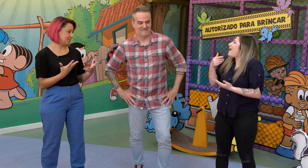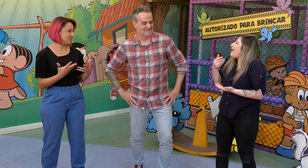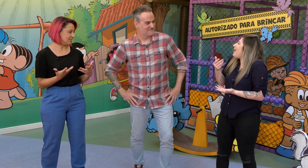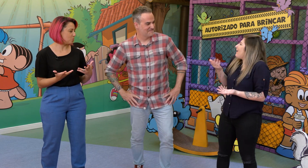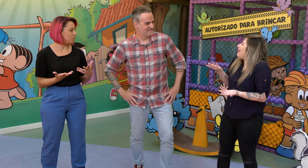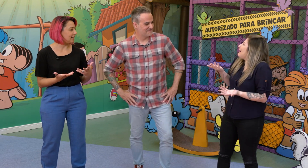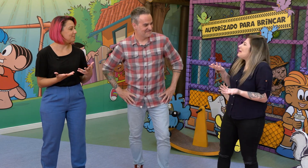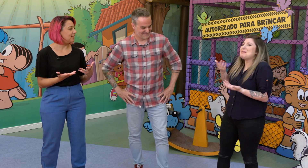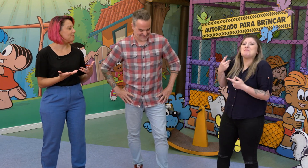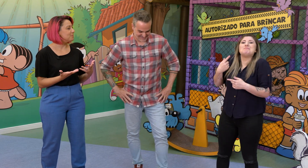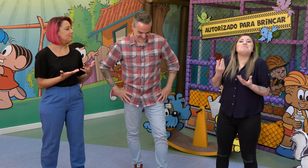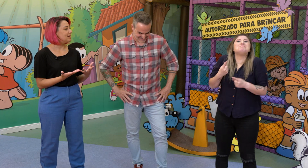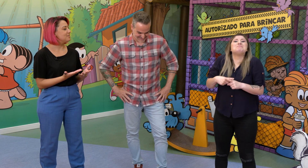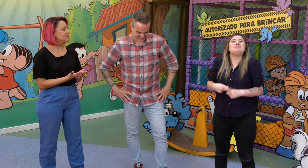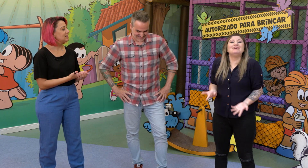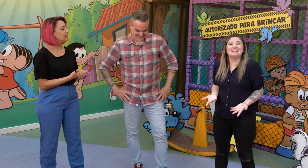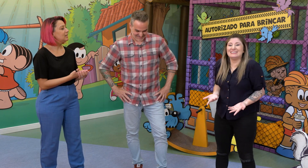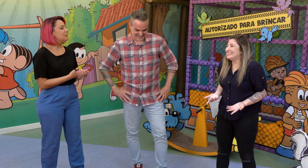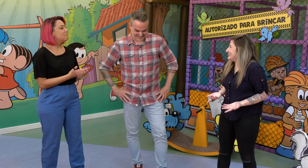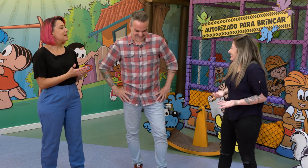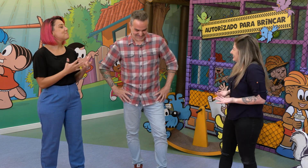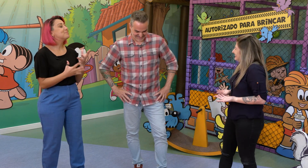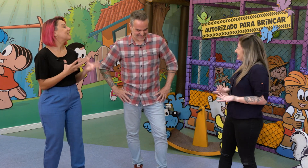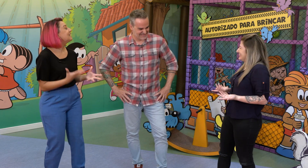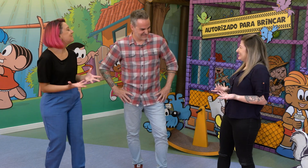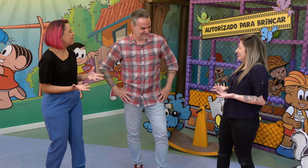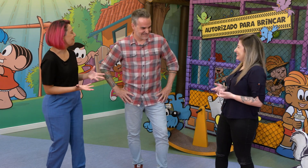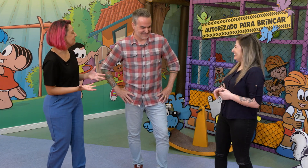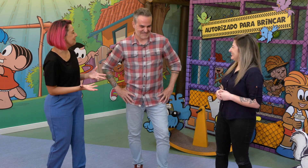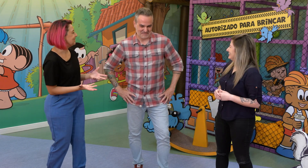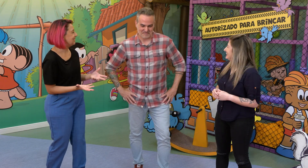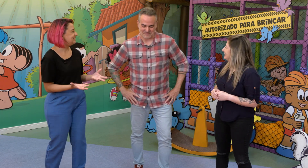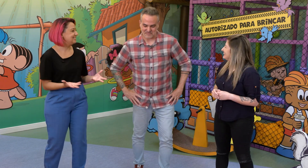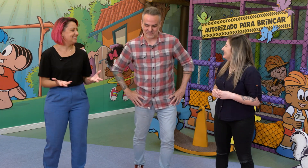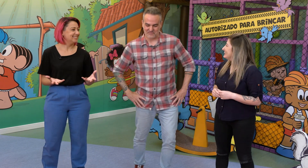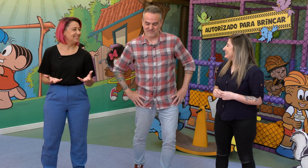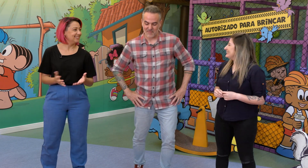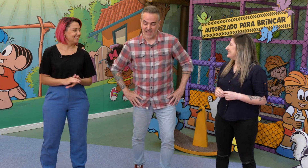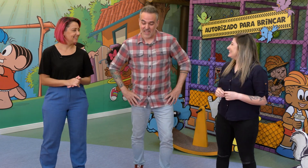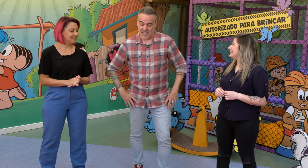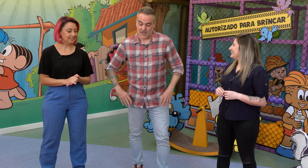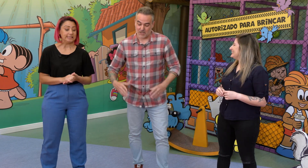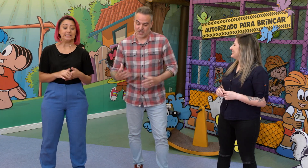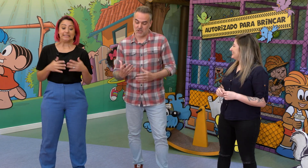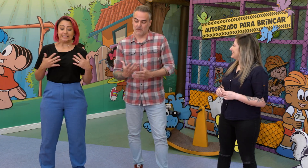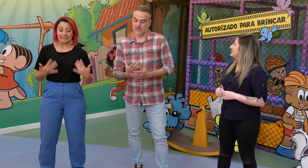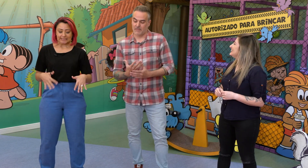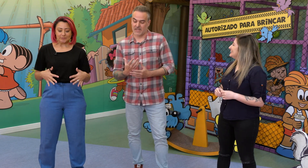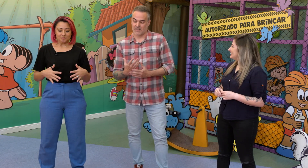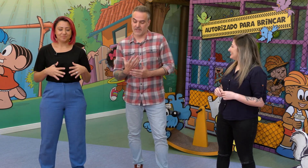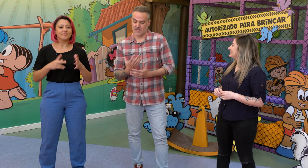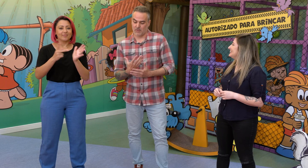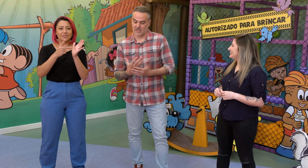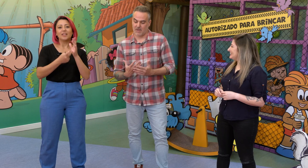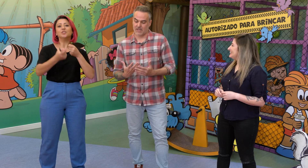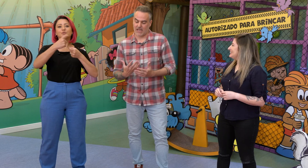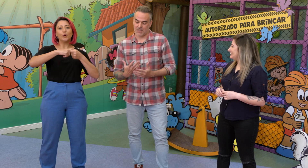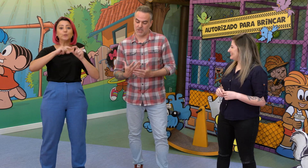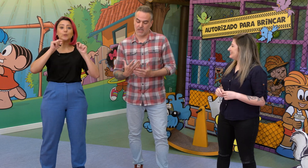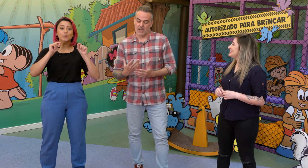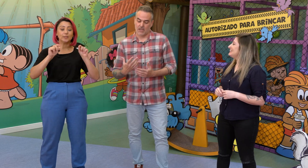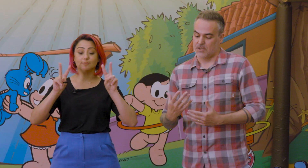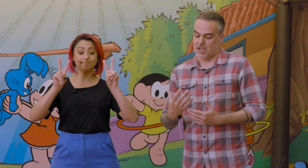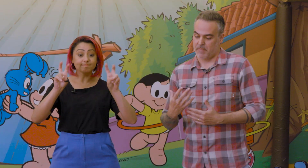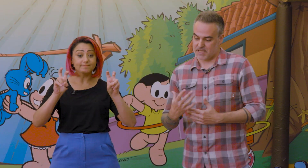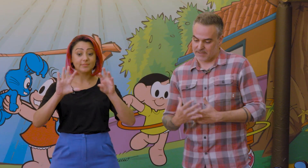apesar de até já ter sido publicado, né, uma revistinha dela, mas por que a demora? Conta pra gente. Eu acho que a gente volta para a questão da